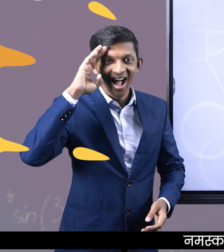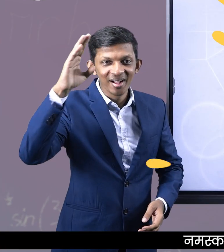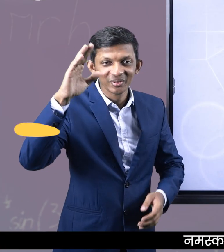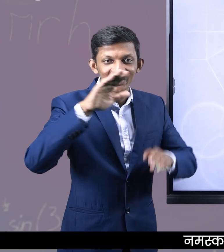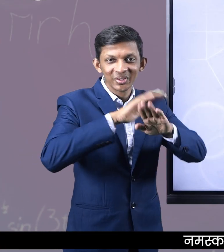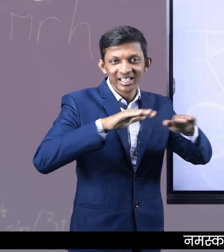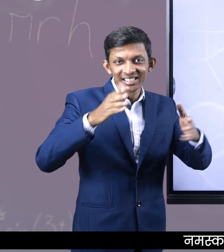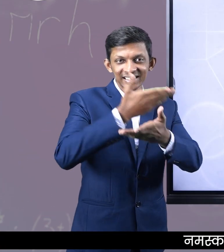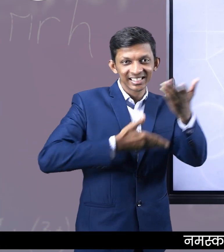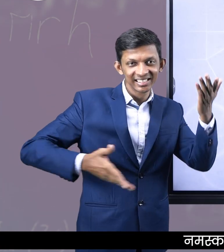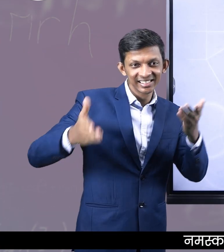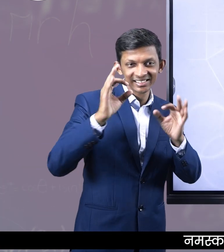नमस्कार मुलांनो, मी सुषमा आहे.